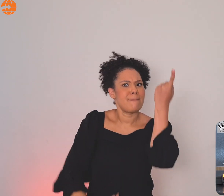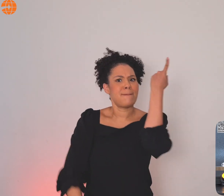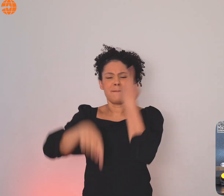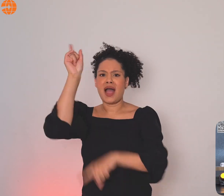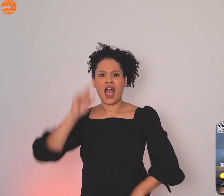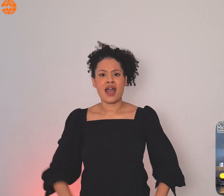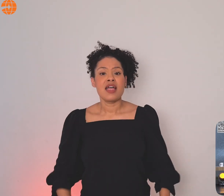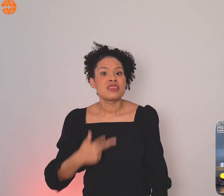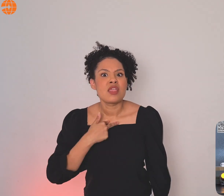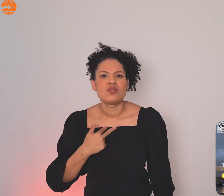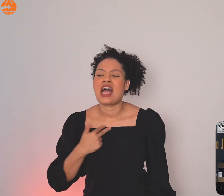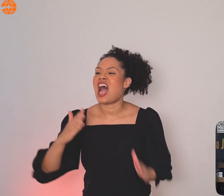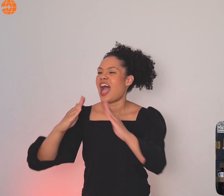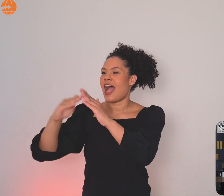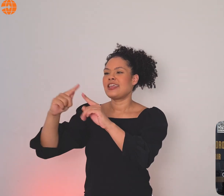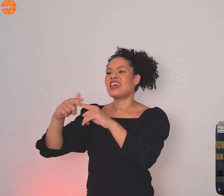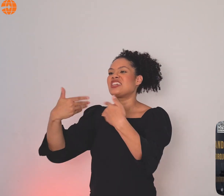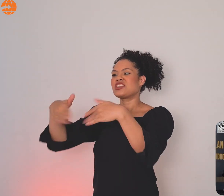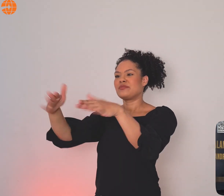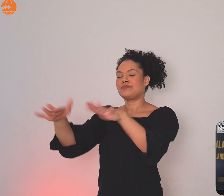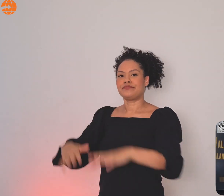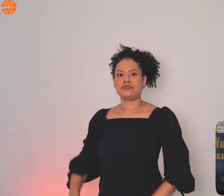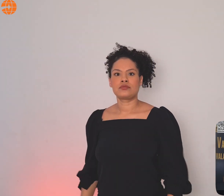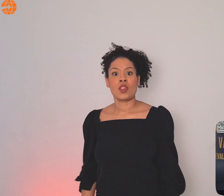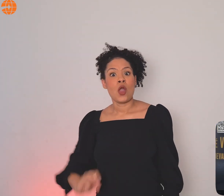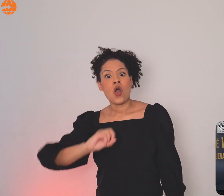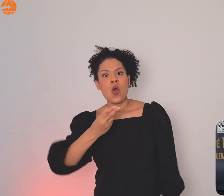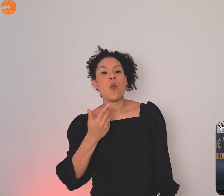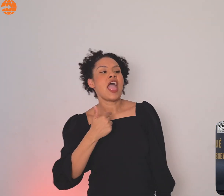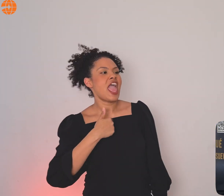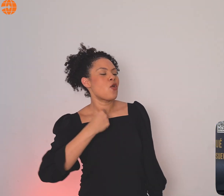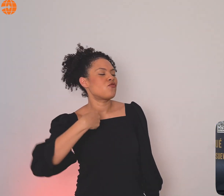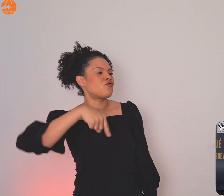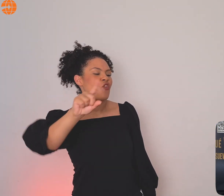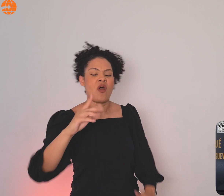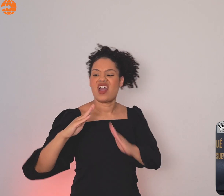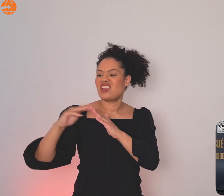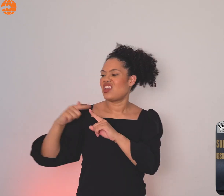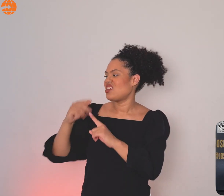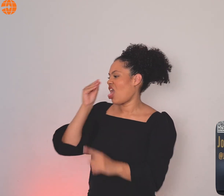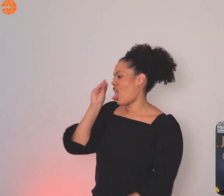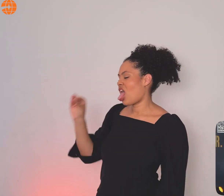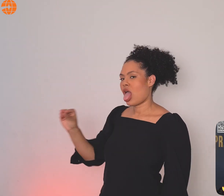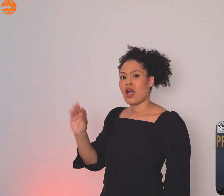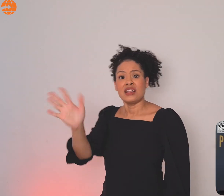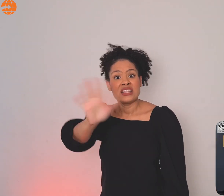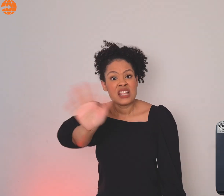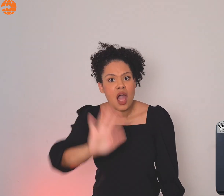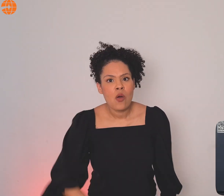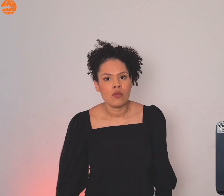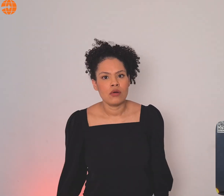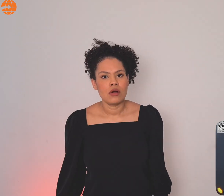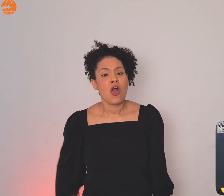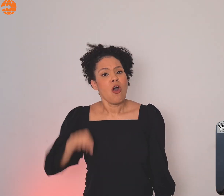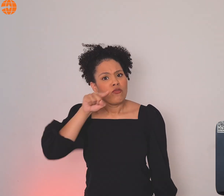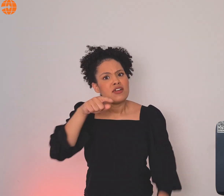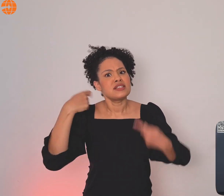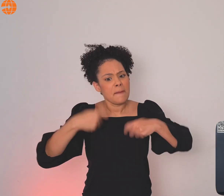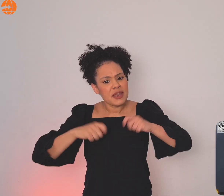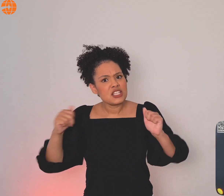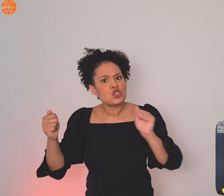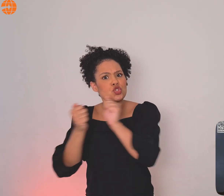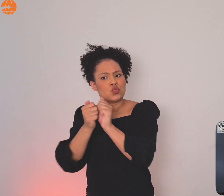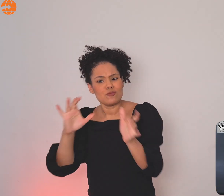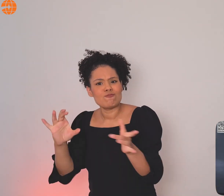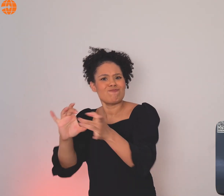fico. Ou então, eu vou que se dane a igreja. Não existe isso. Se você está indo, você tem que puxar a igreja, você tem que fazer pela